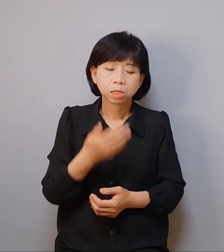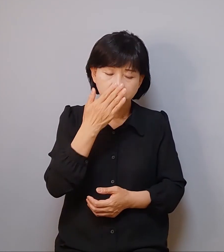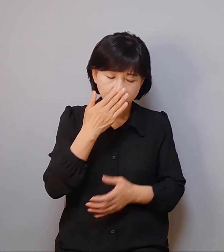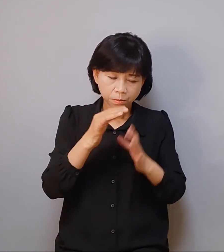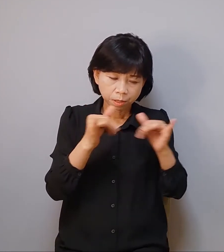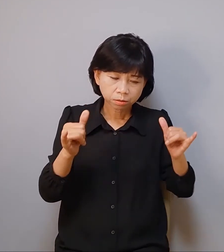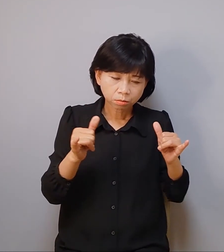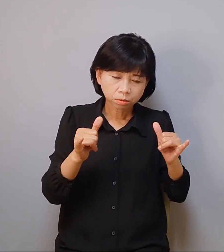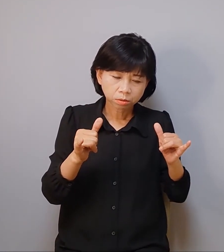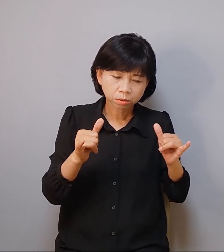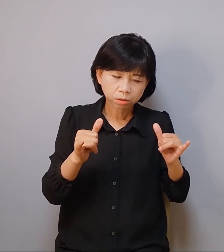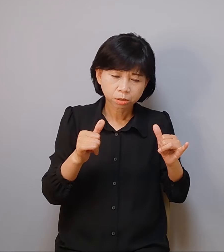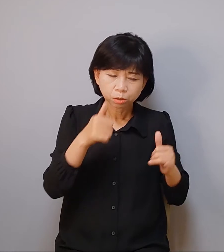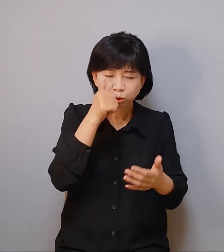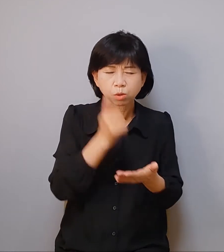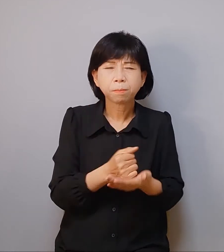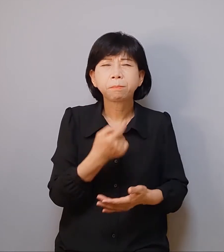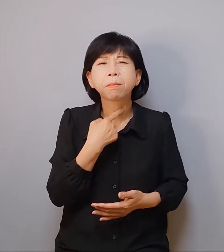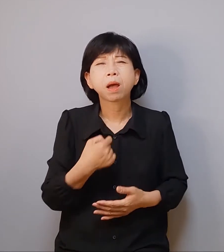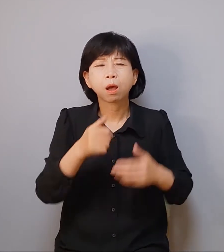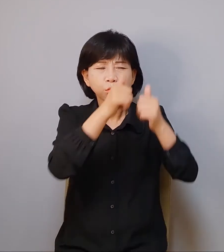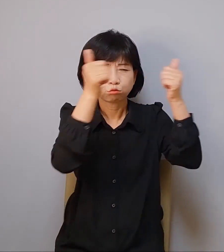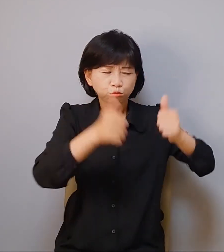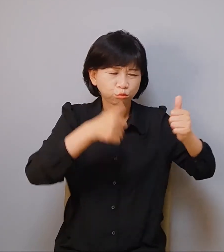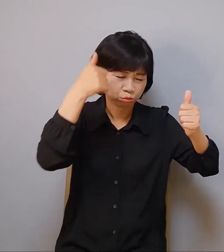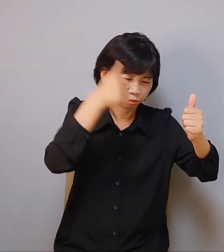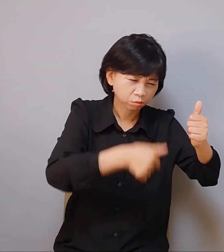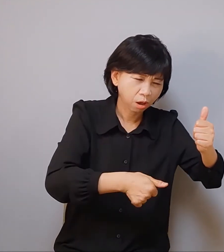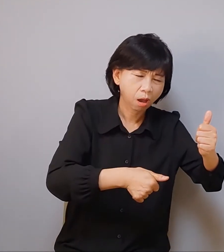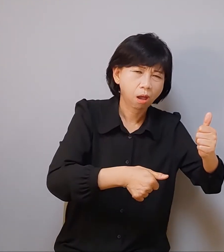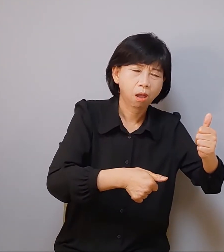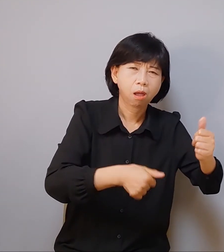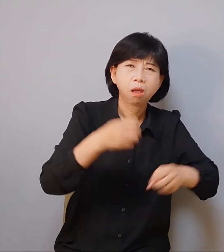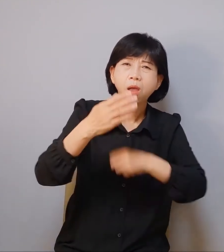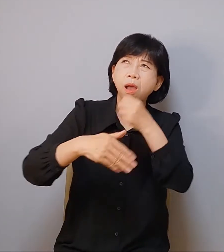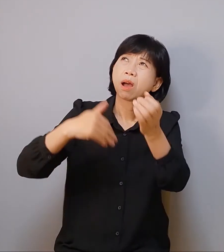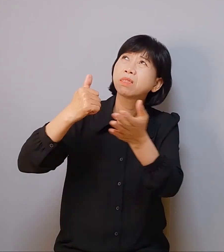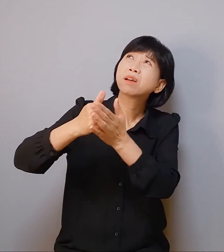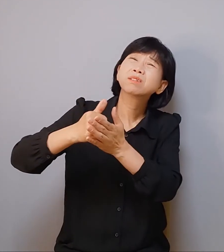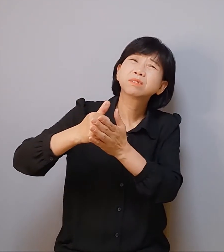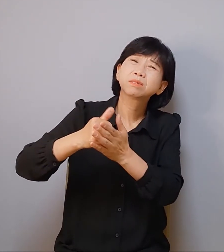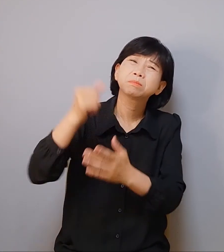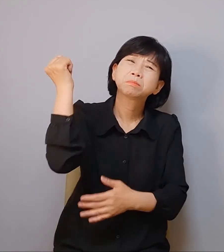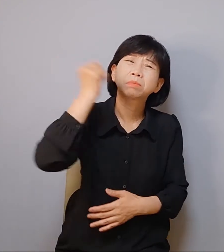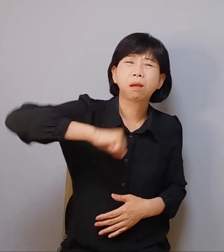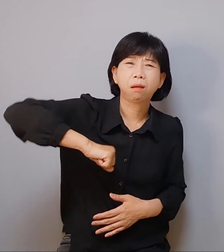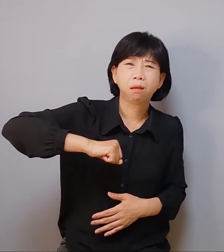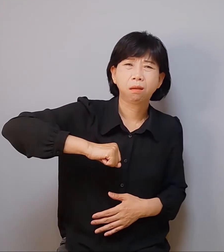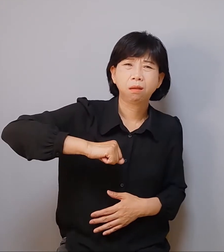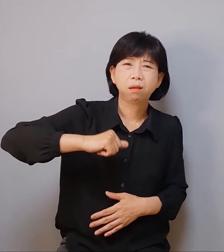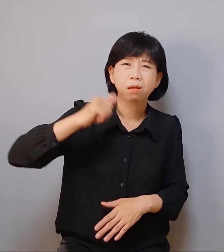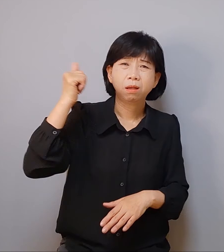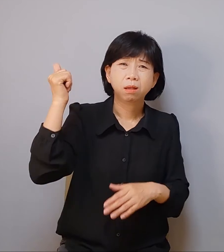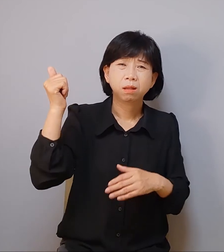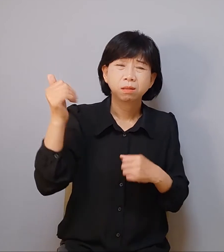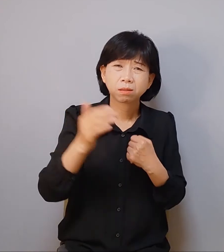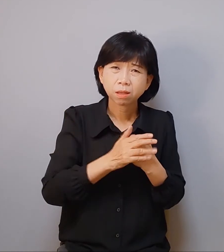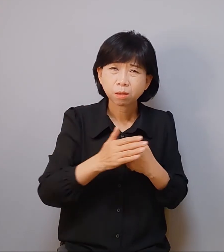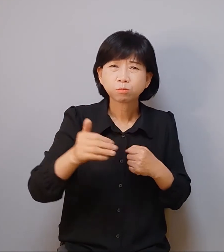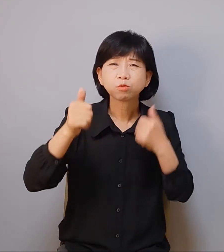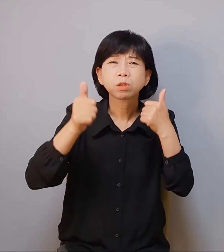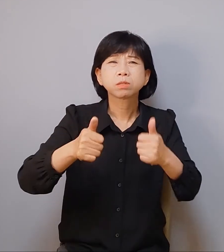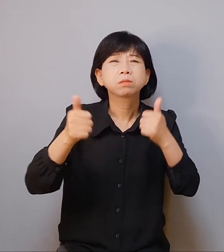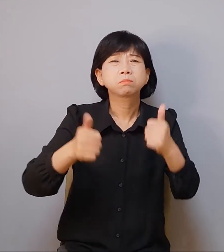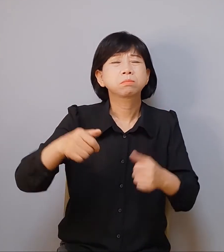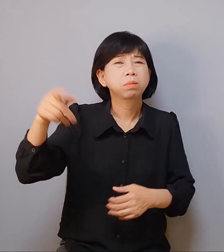못했습니다. 우상을 섬겼습니다. 영적으로 타락했습니다. 그러니 이스라엘 백성이 심판을 받는 것은 당연합니다.